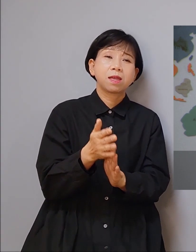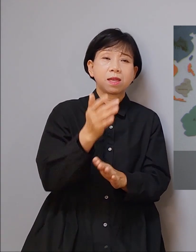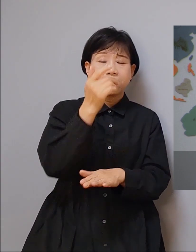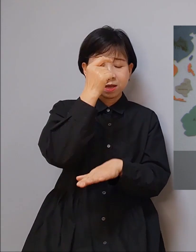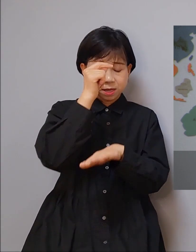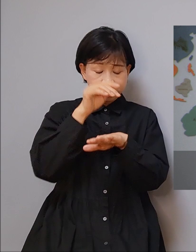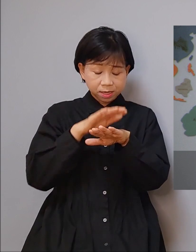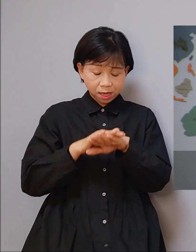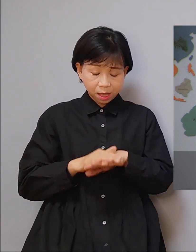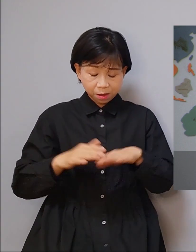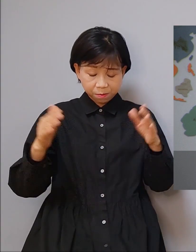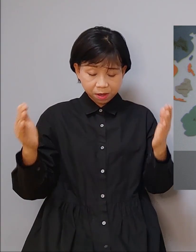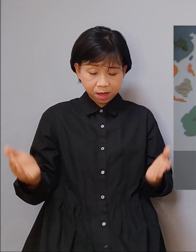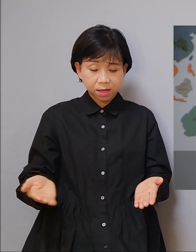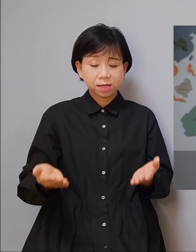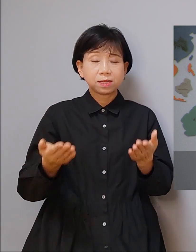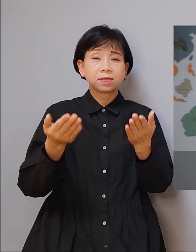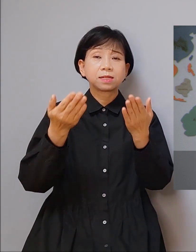없네.